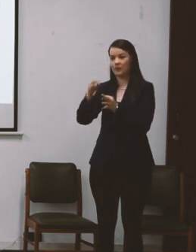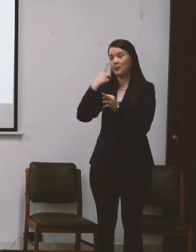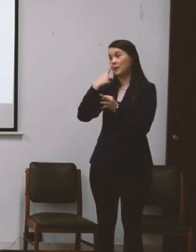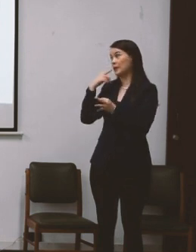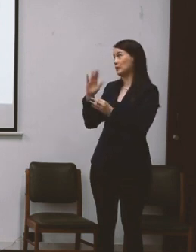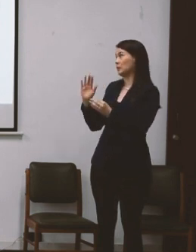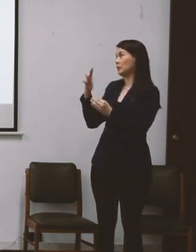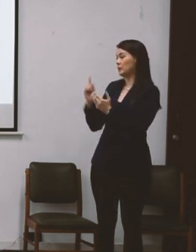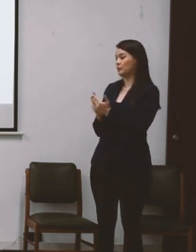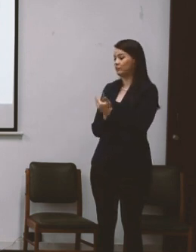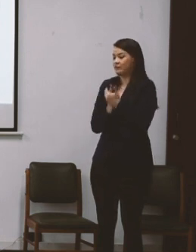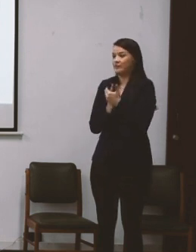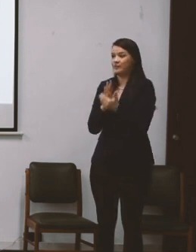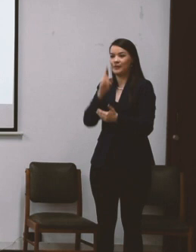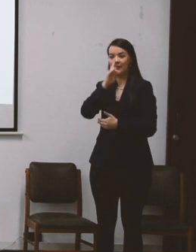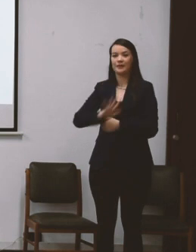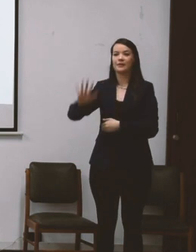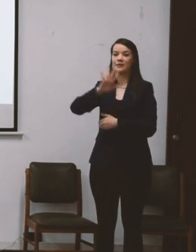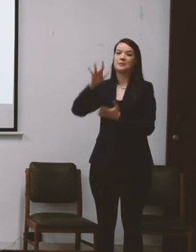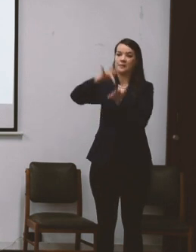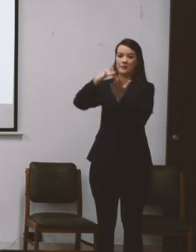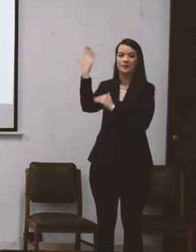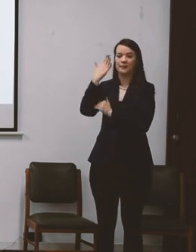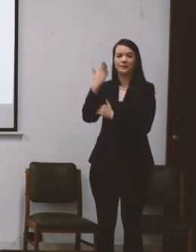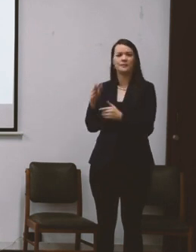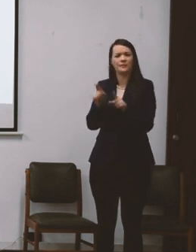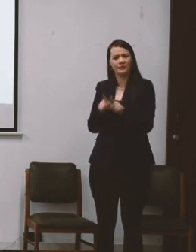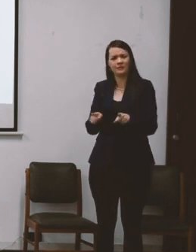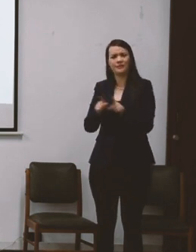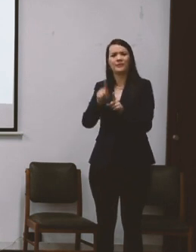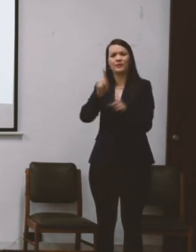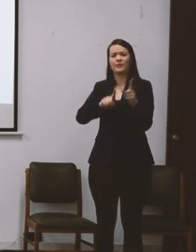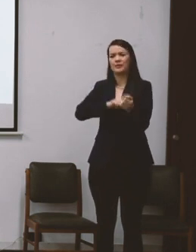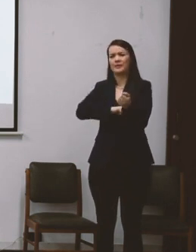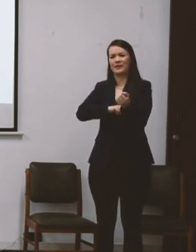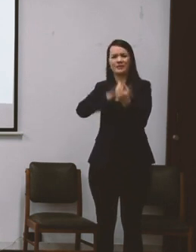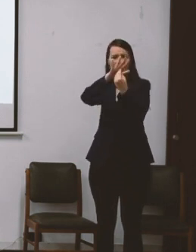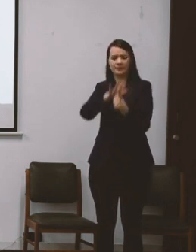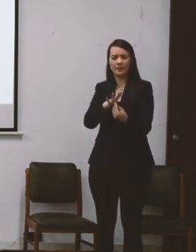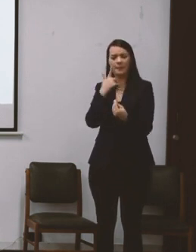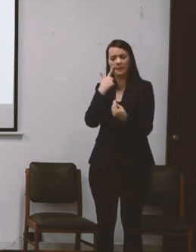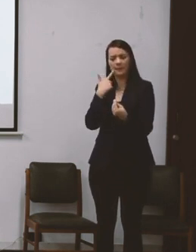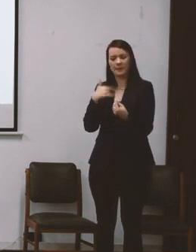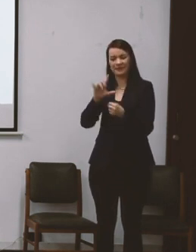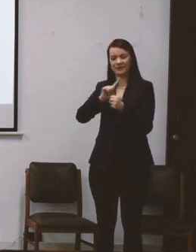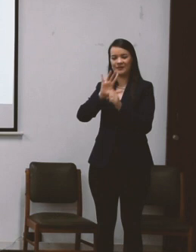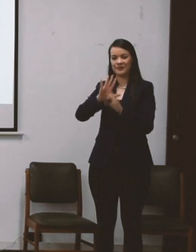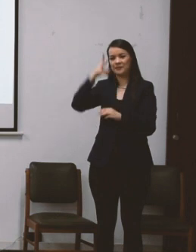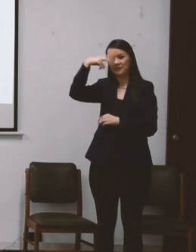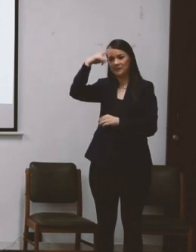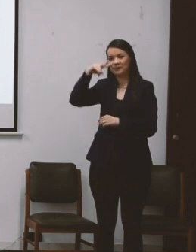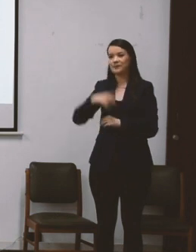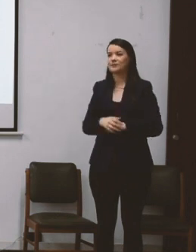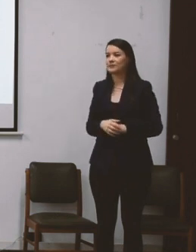por su participación en esa película, al mismo tiempo que el racismo de esto es como muy local, que tiene que ver